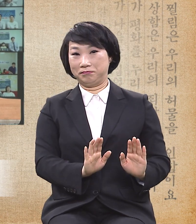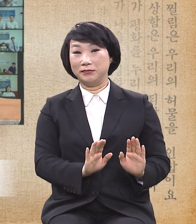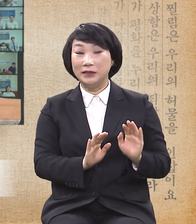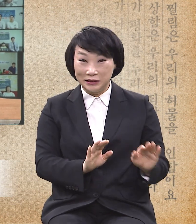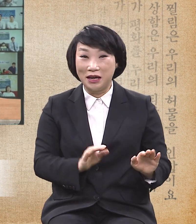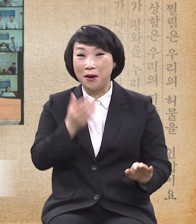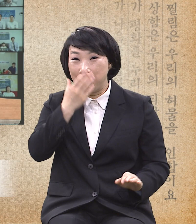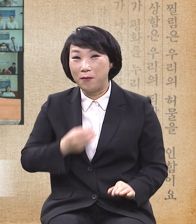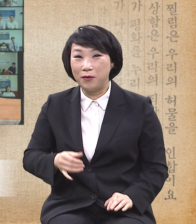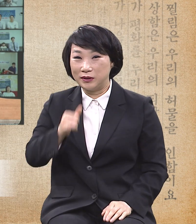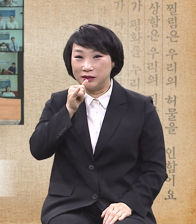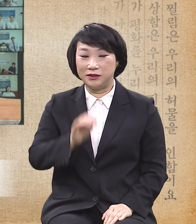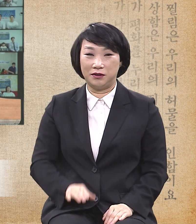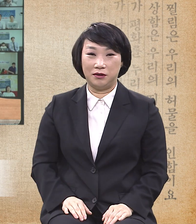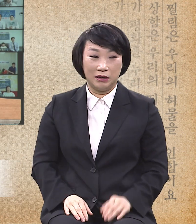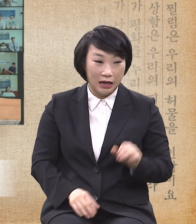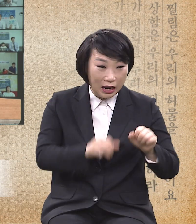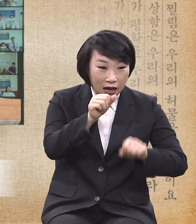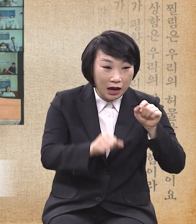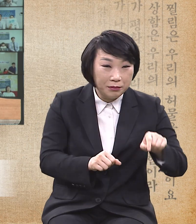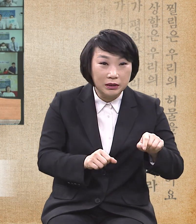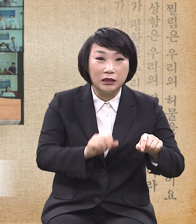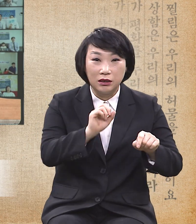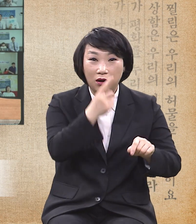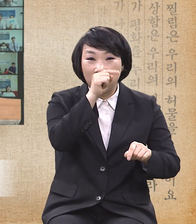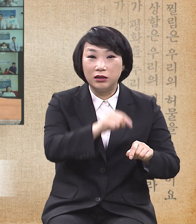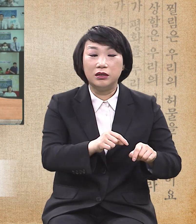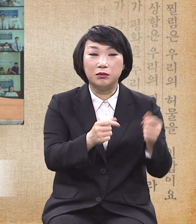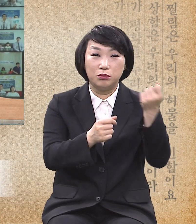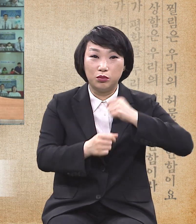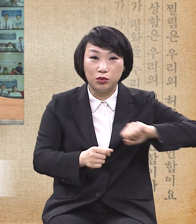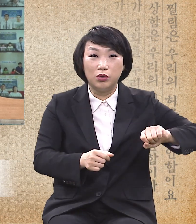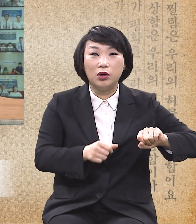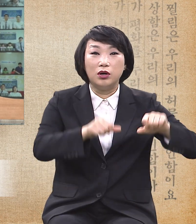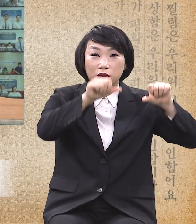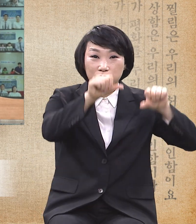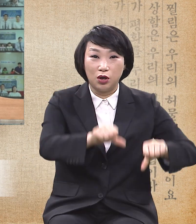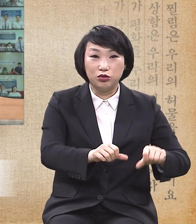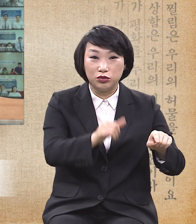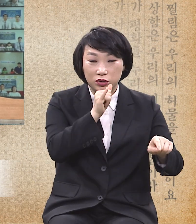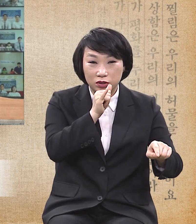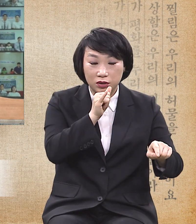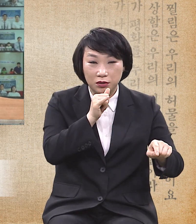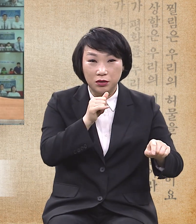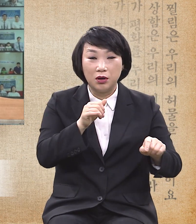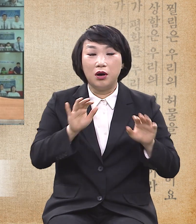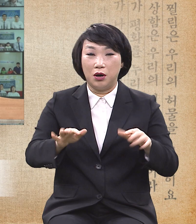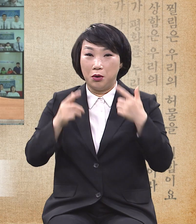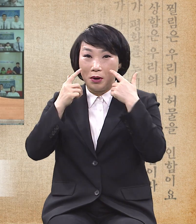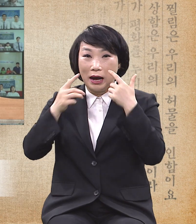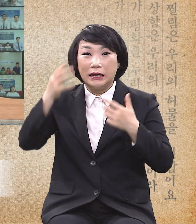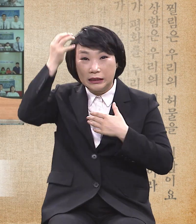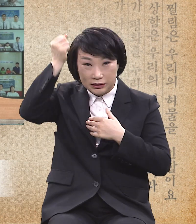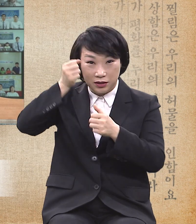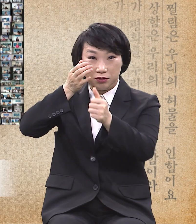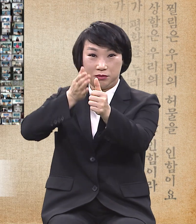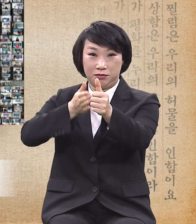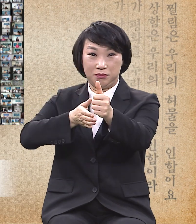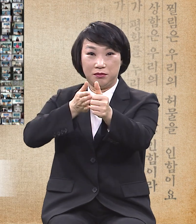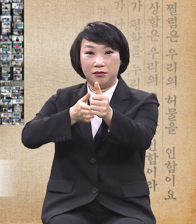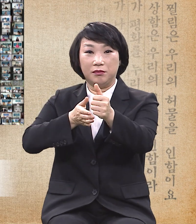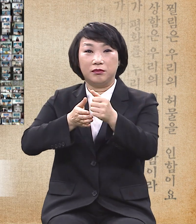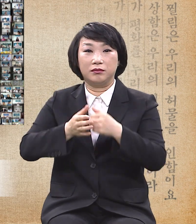것이 복이요, 하면 거기에 따른 불순종의 저주가 있음을 반드시 알아야